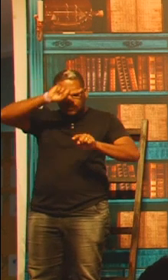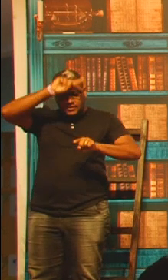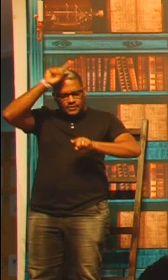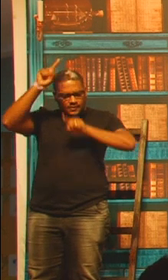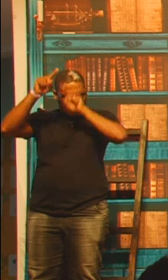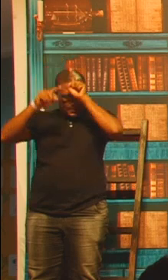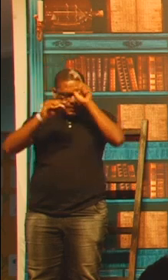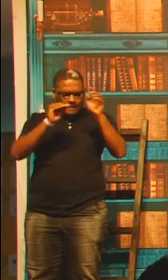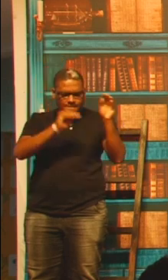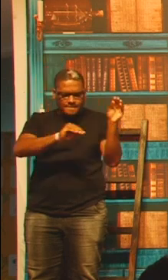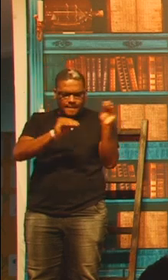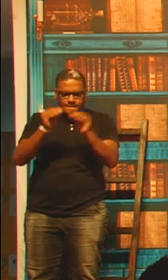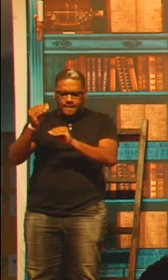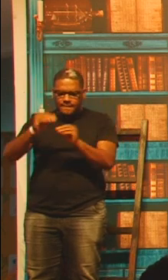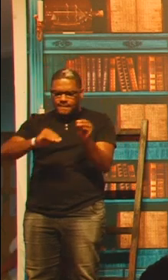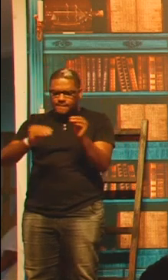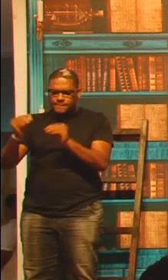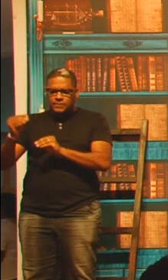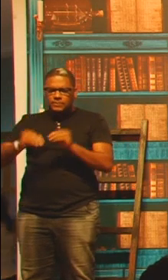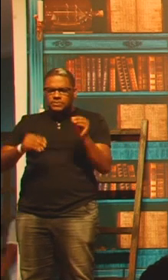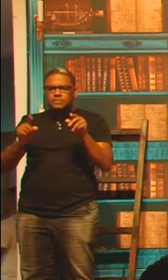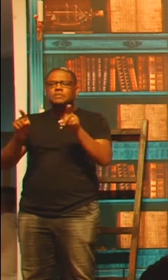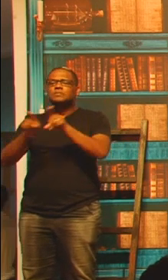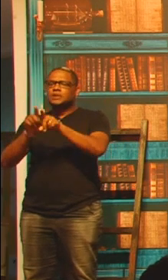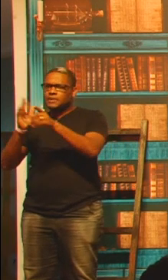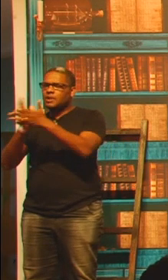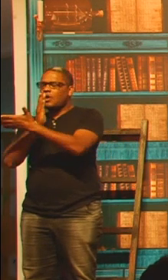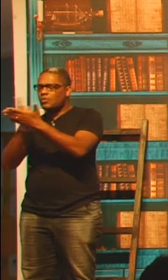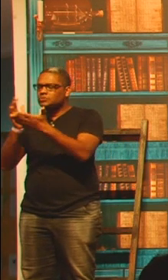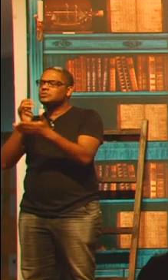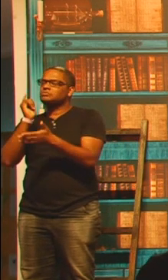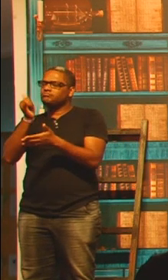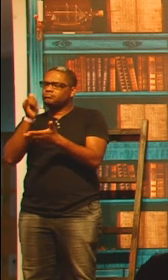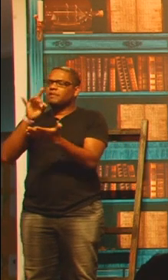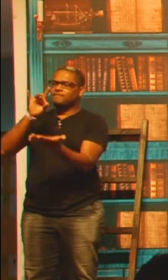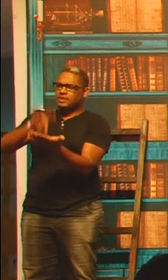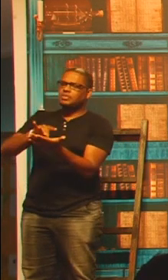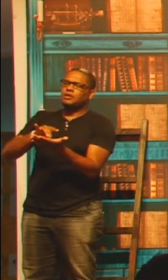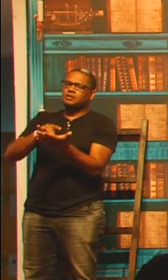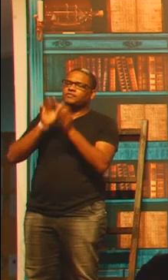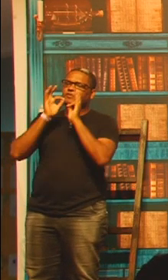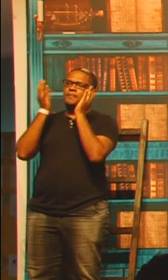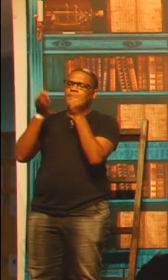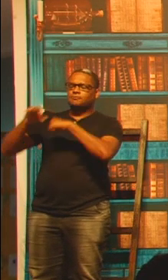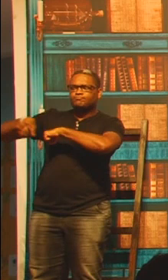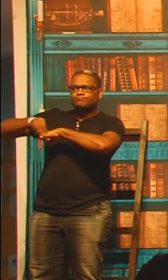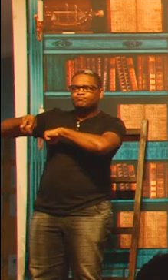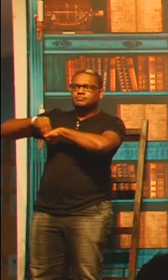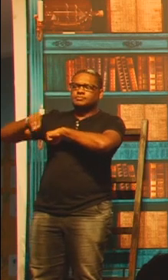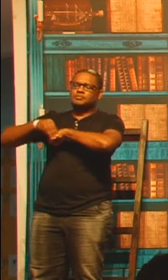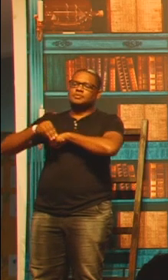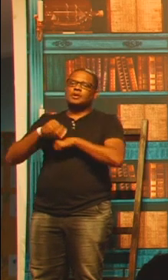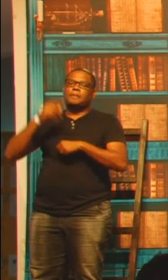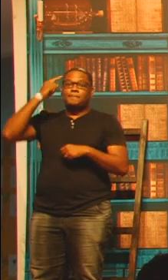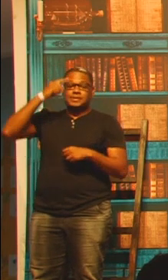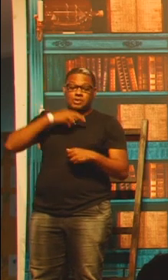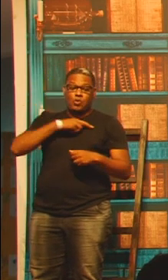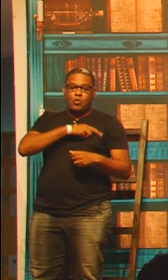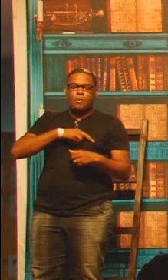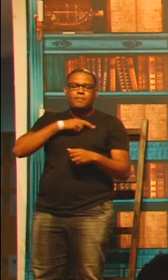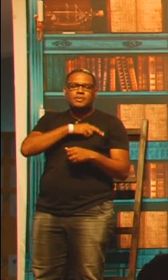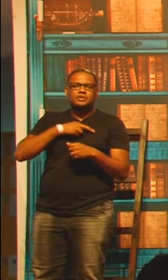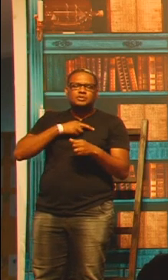outras coisas que estão ali são fatos familiares. Tal. Então, eu digo que não é um romance